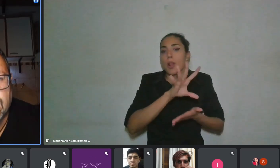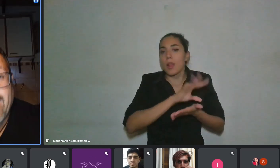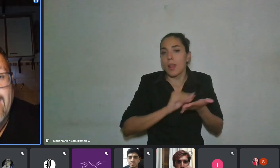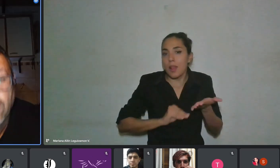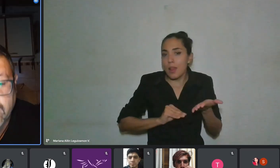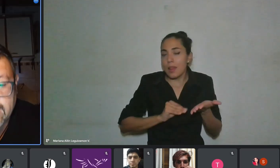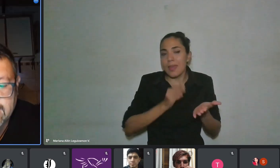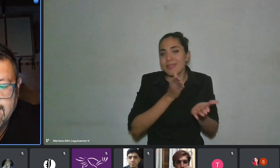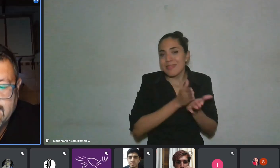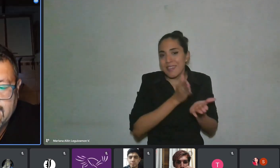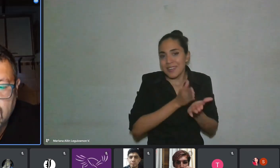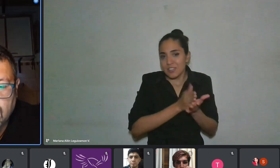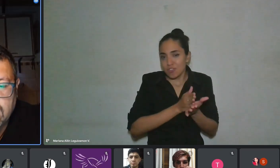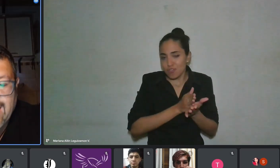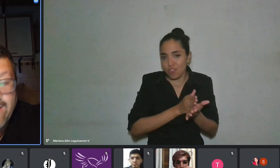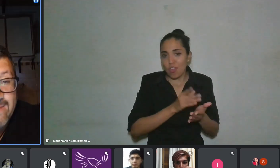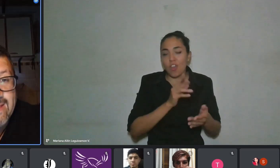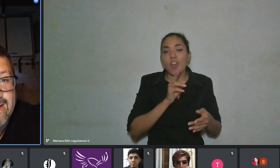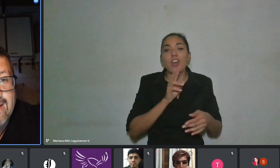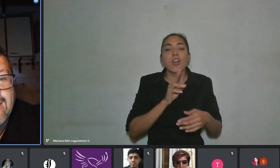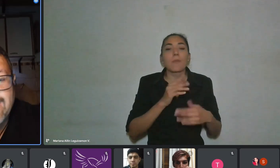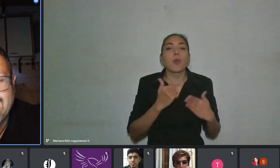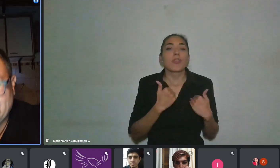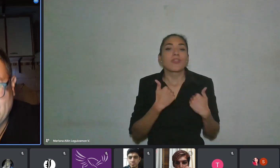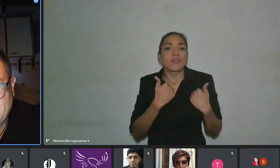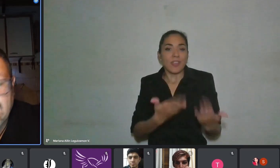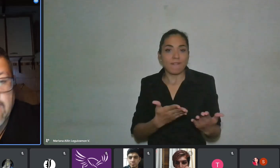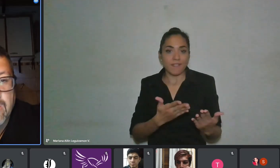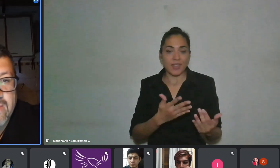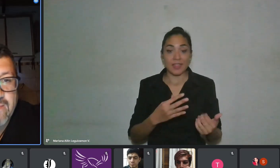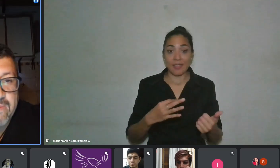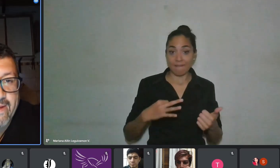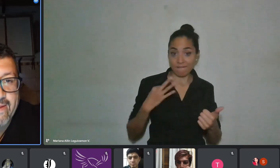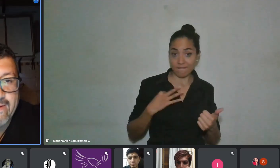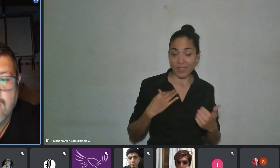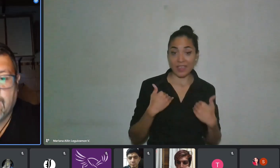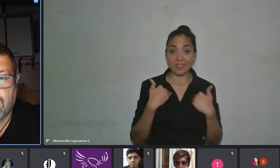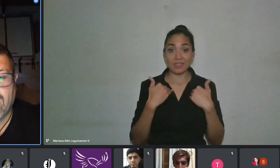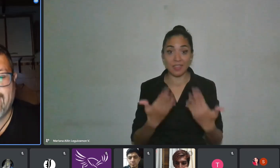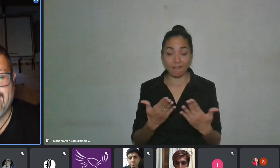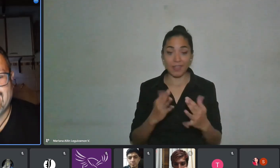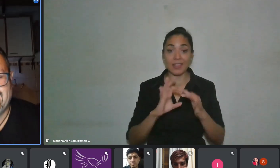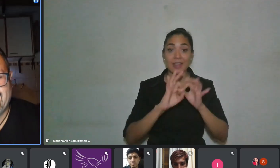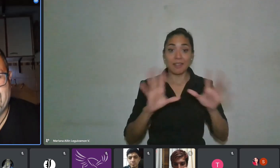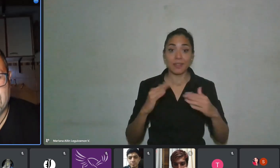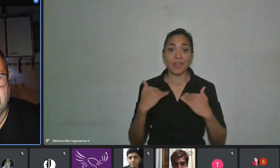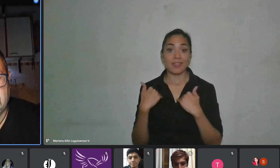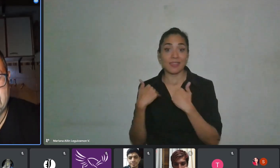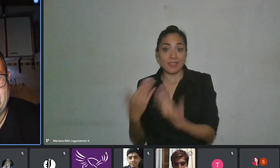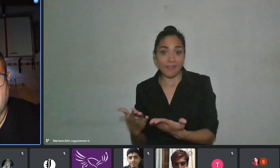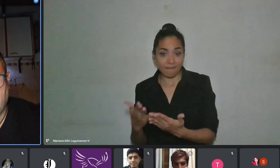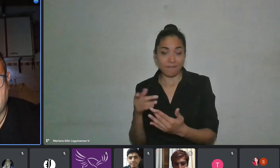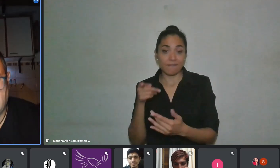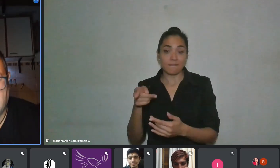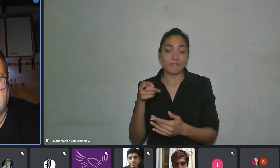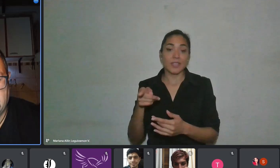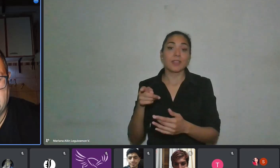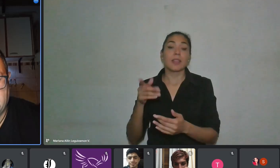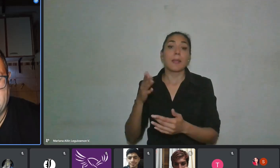estos valores que son la vida, la libertad y la propiedad privada, porque obviamente están,